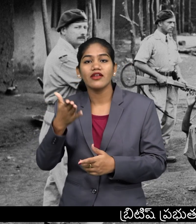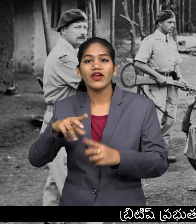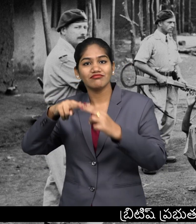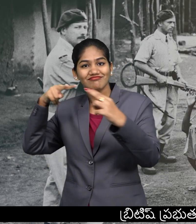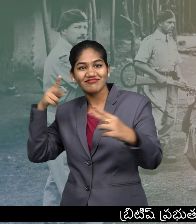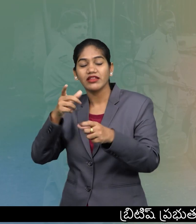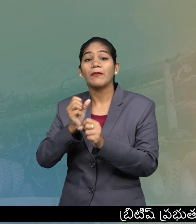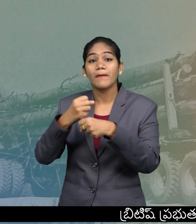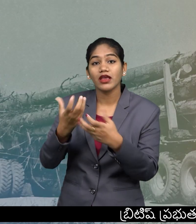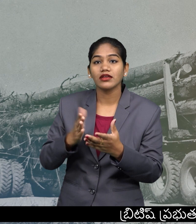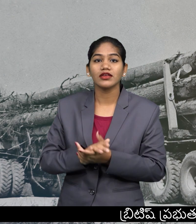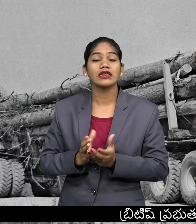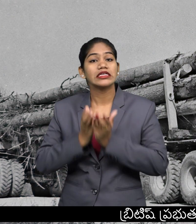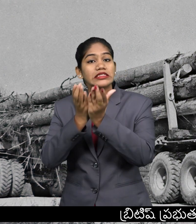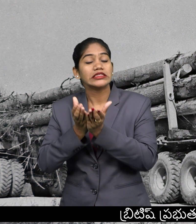బ్రిటిష్ ప్రభుత్వం ఆందోళన చెందింది.